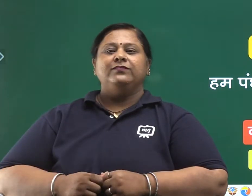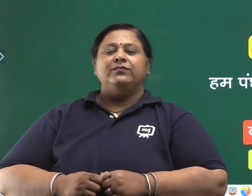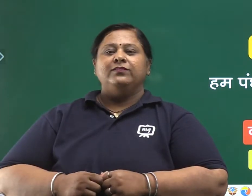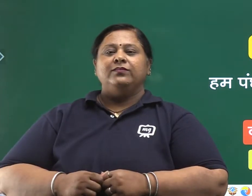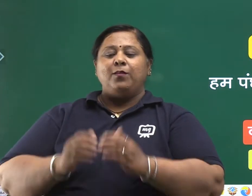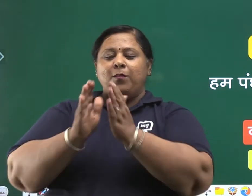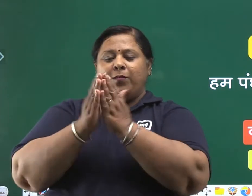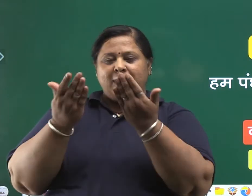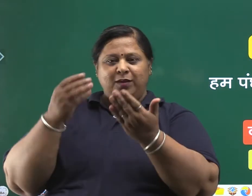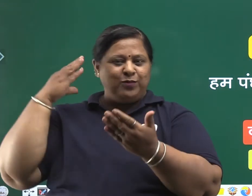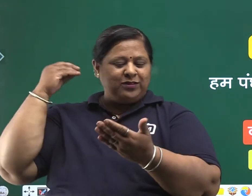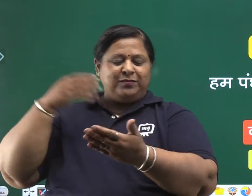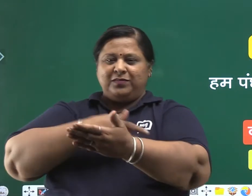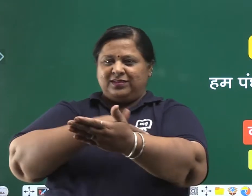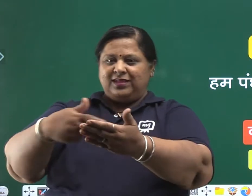पाठ्य पुस्तक बसंत